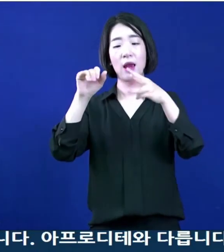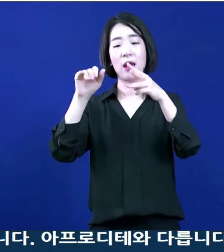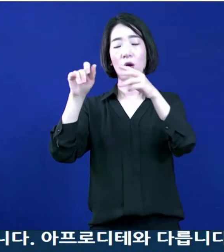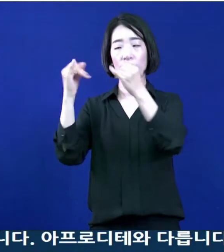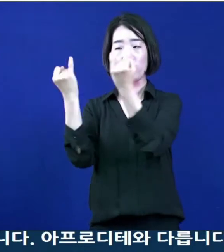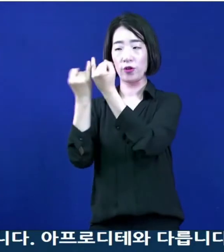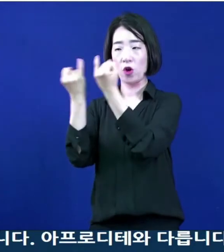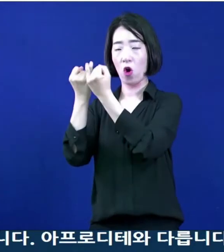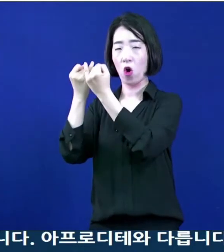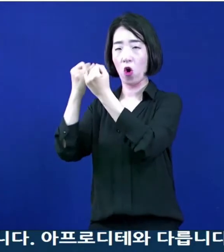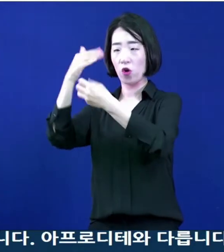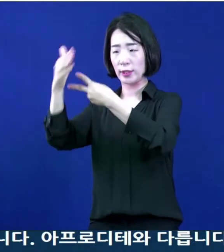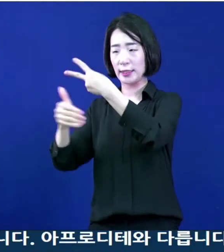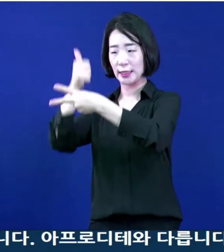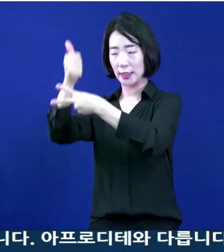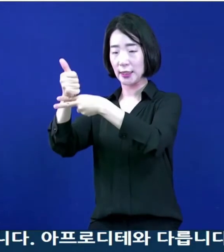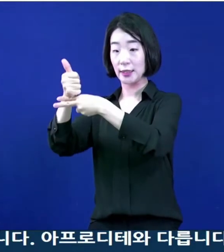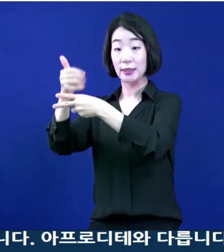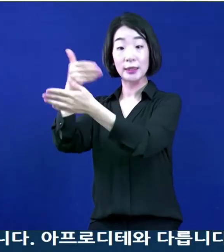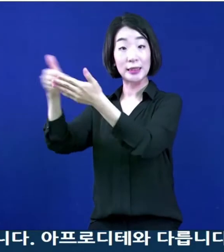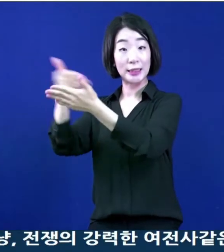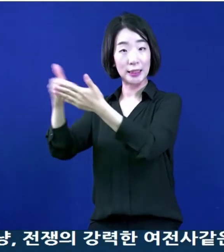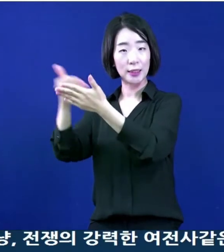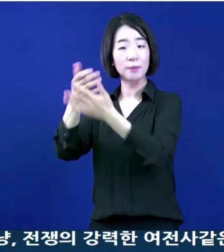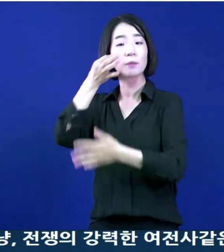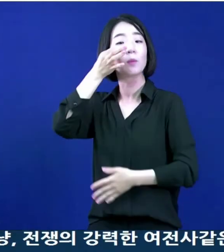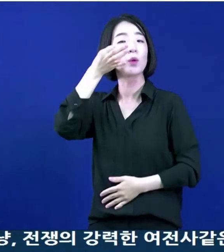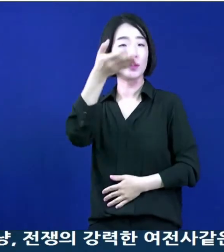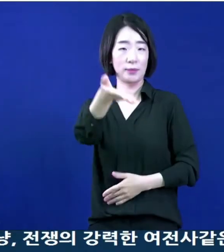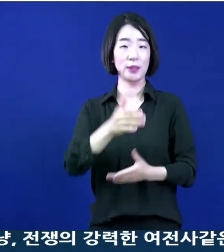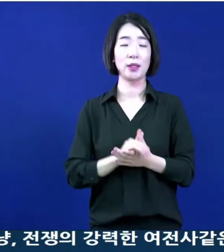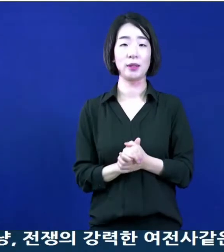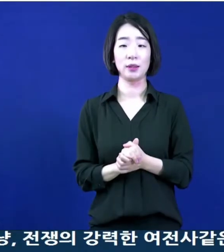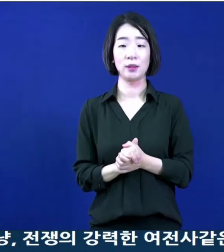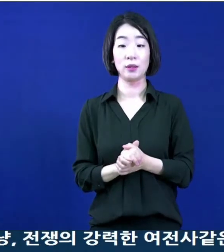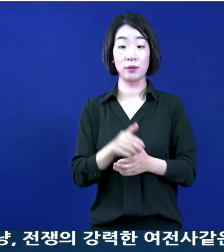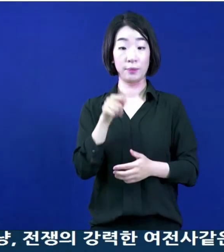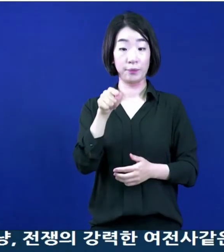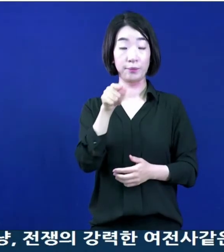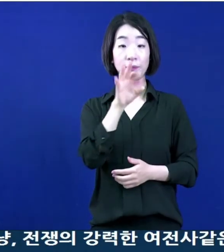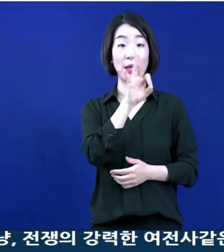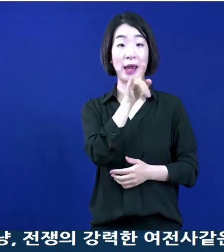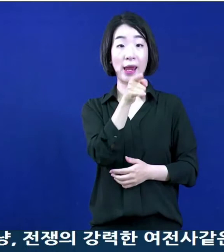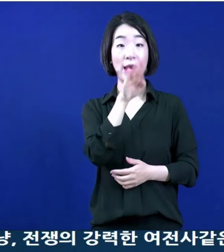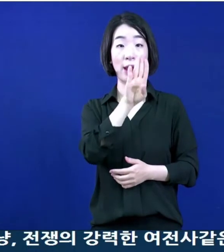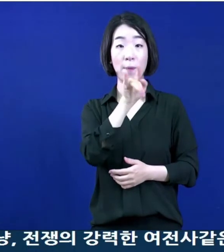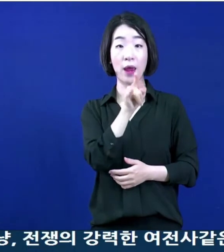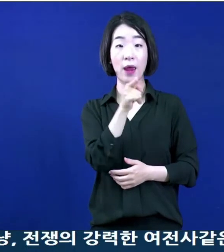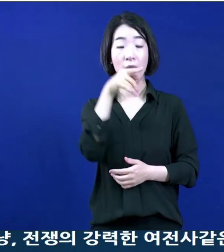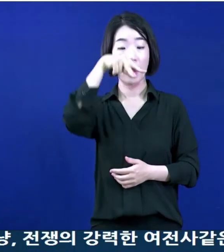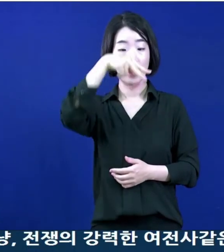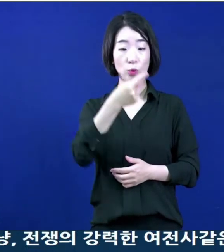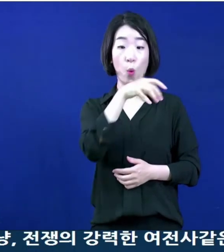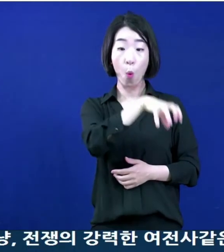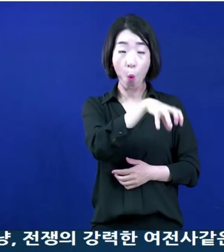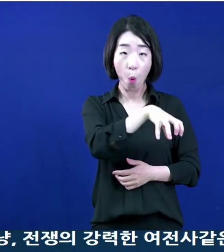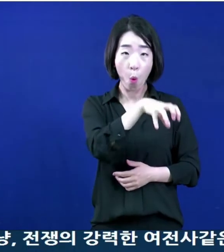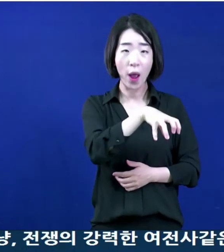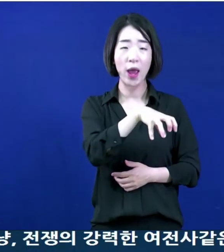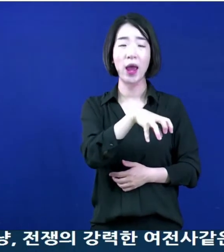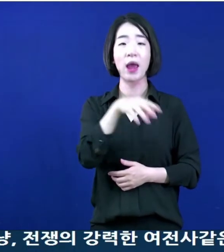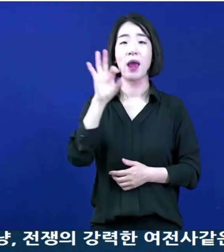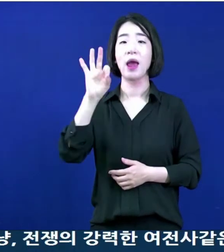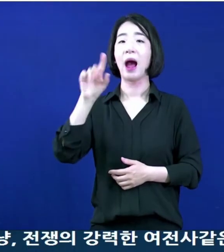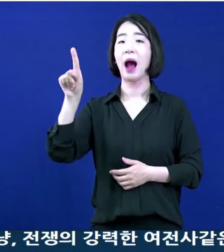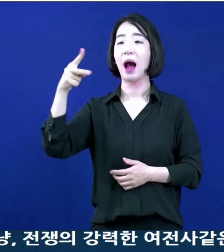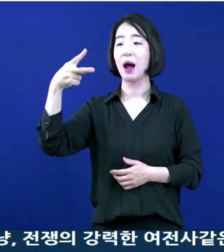신전을 그림으로 보여드리겠습니다. 아데미 신전이, 요게 에베소에 실제로 있었던 아데미 신전을